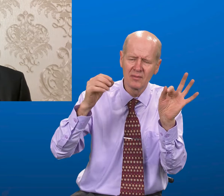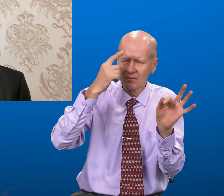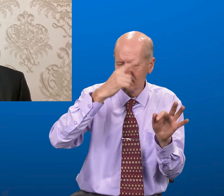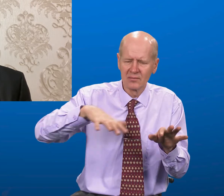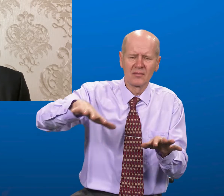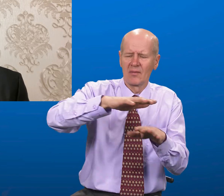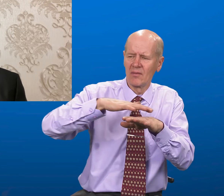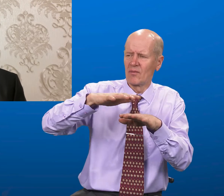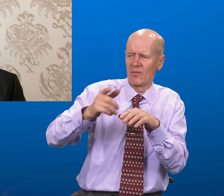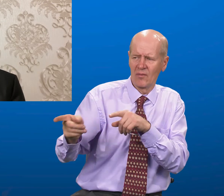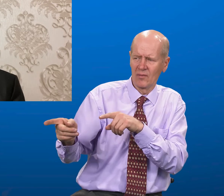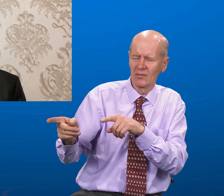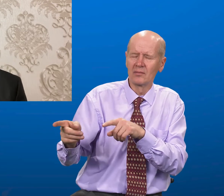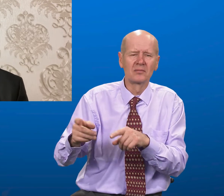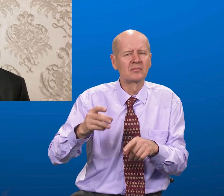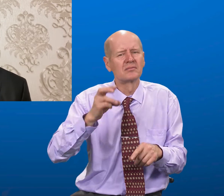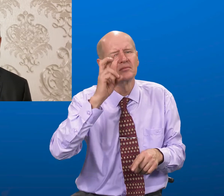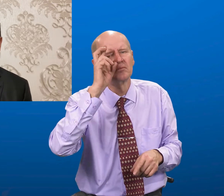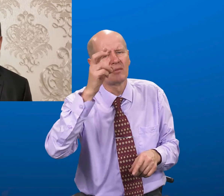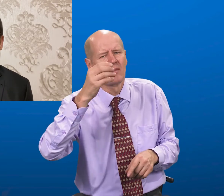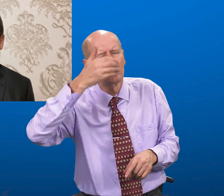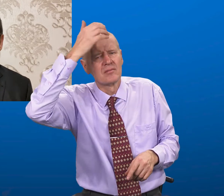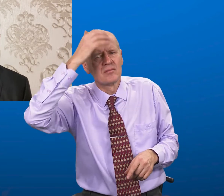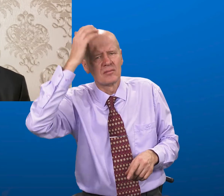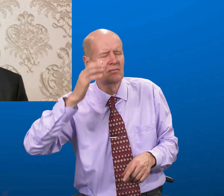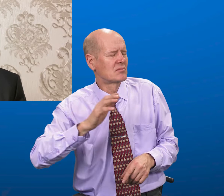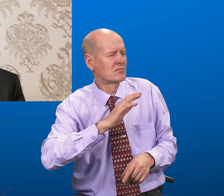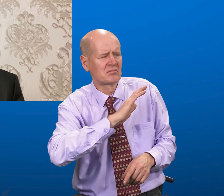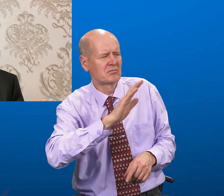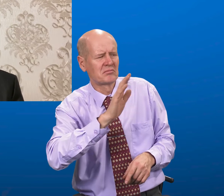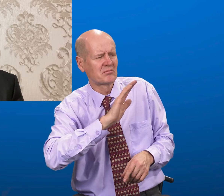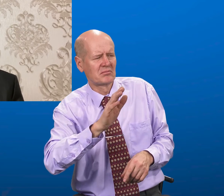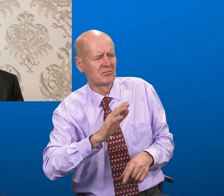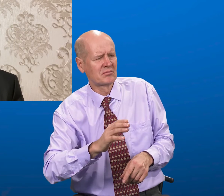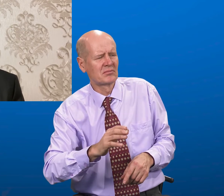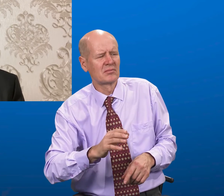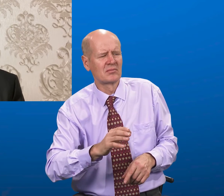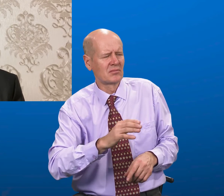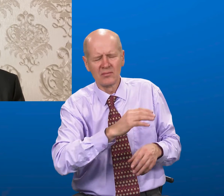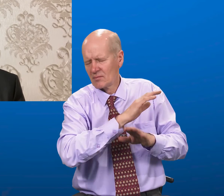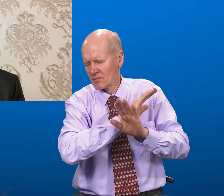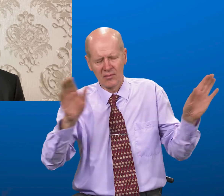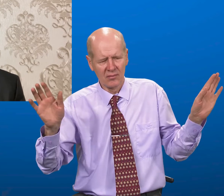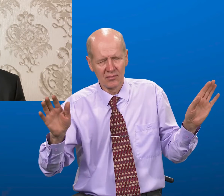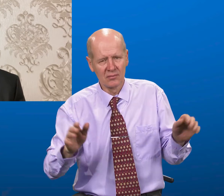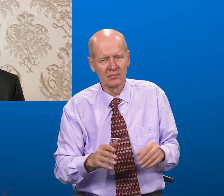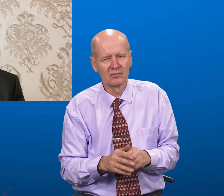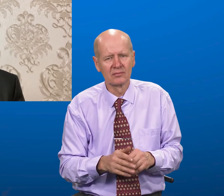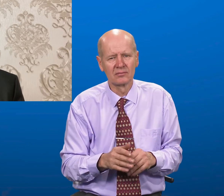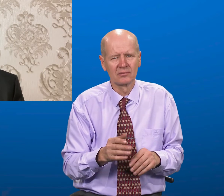народ. Господь знал об этом наперед, поэтому он и